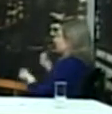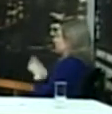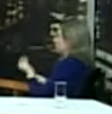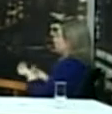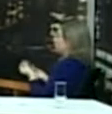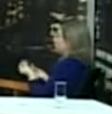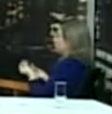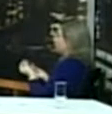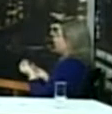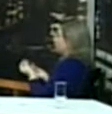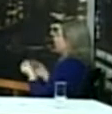por exemplo.